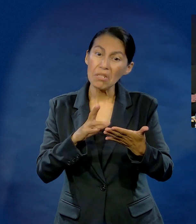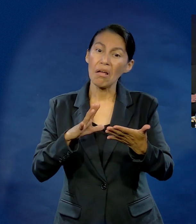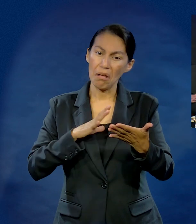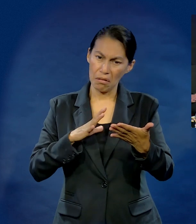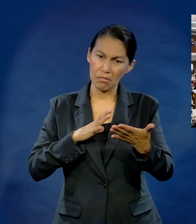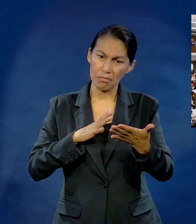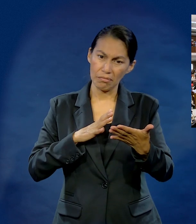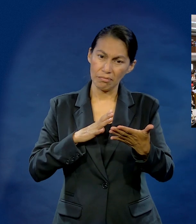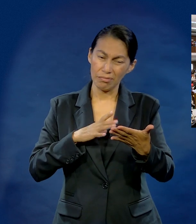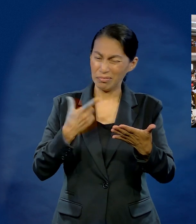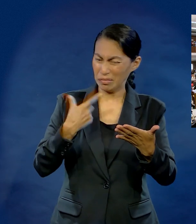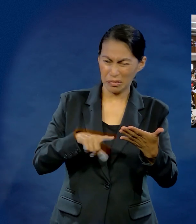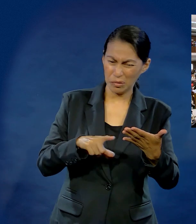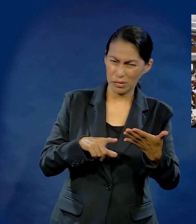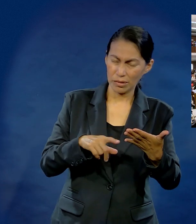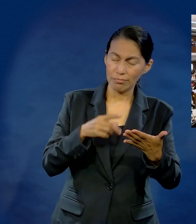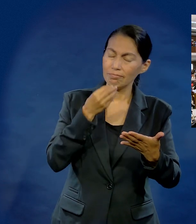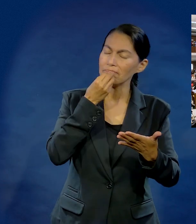dolores.